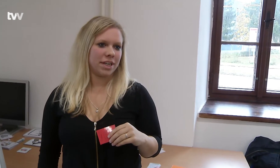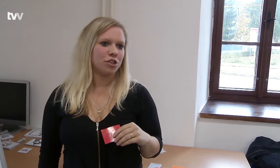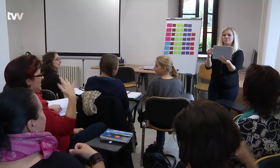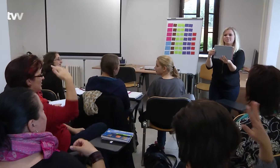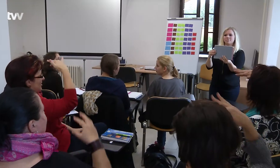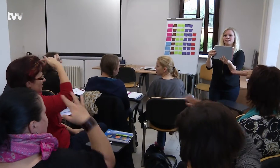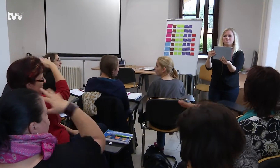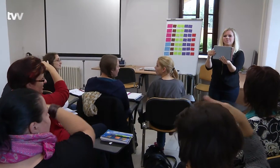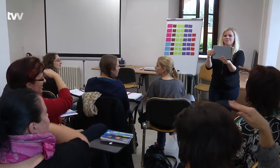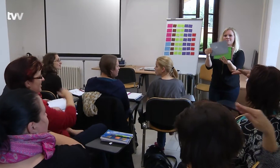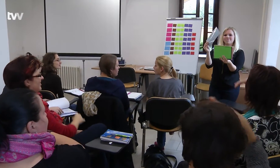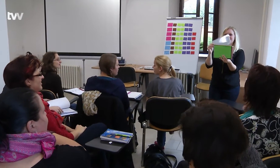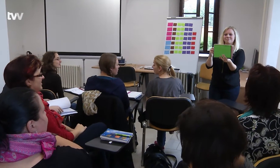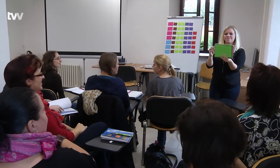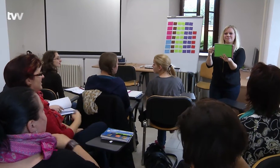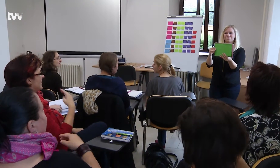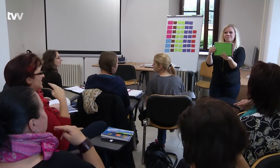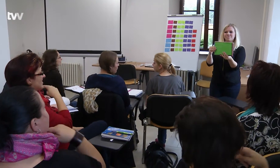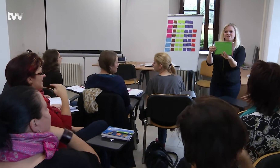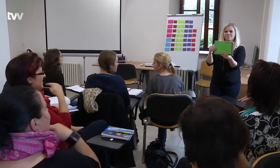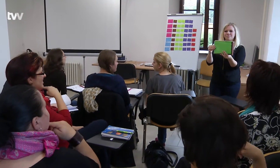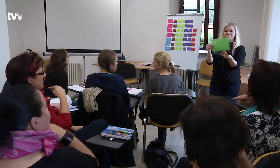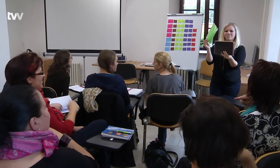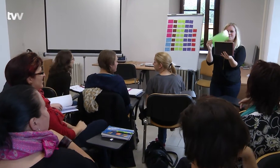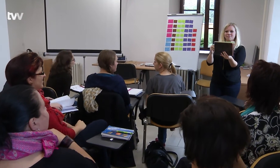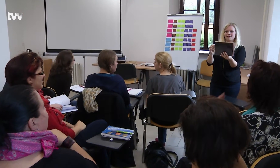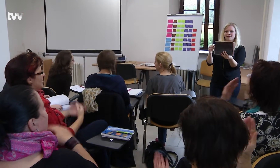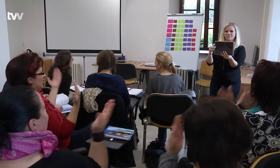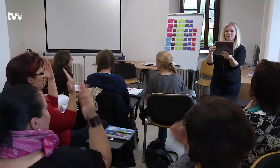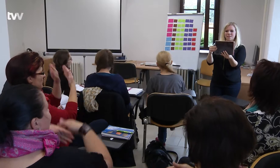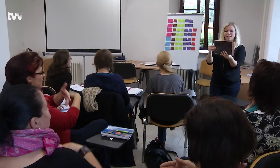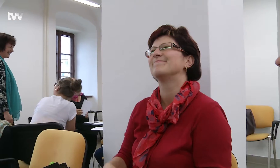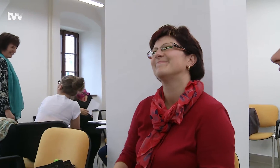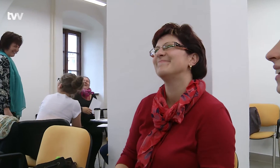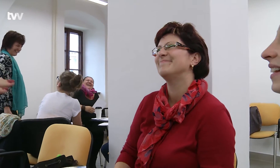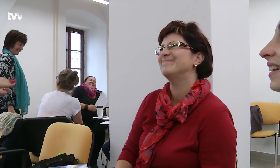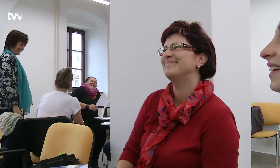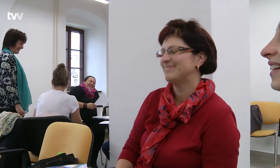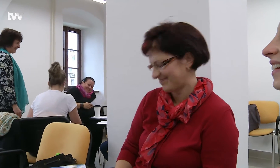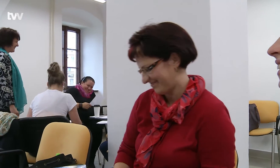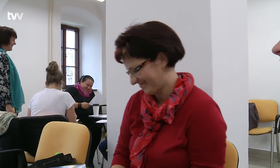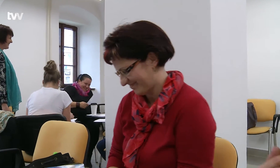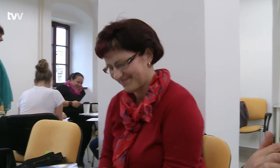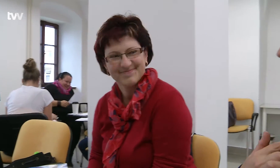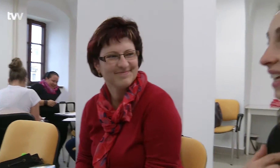rozhodla věnovat surdopedii, což je odbor speciální pedagogiky, který se zabývá sluchovým postižením. Tak a znakujeme,